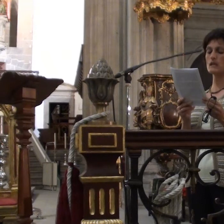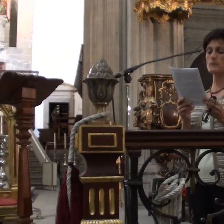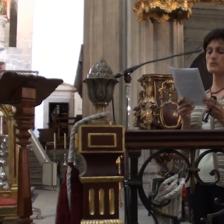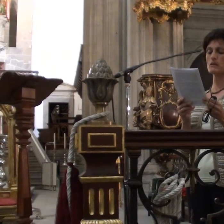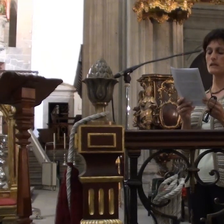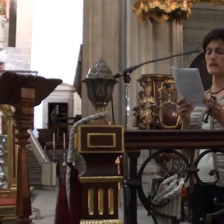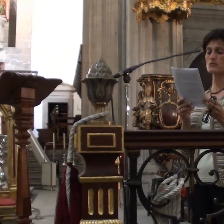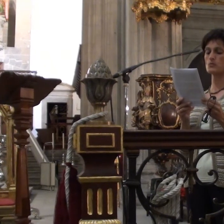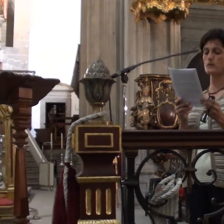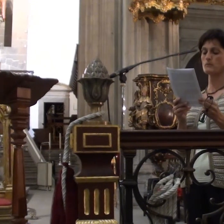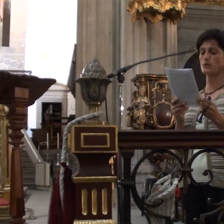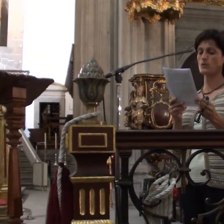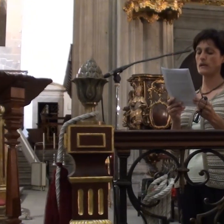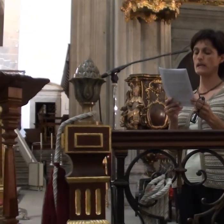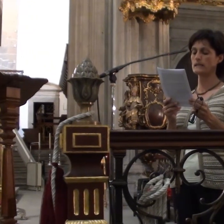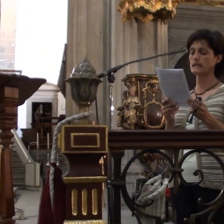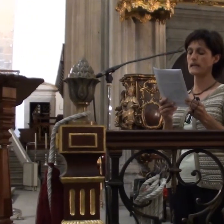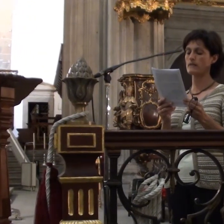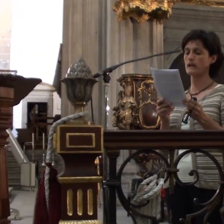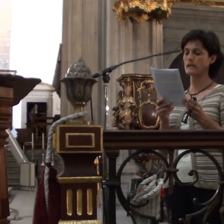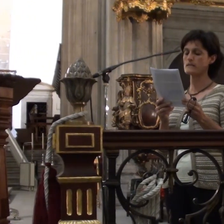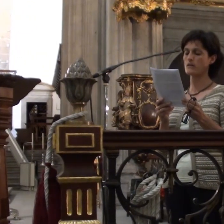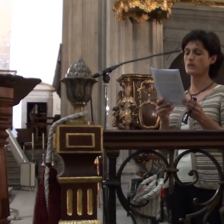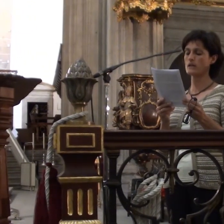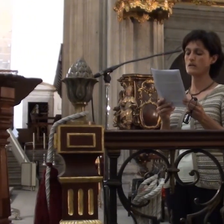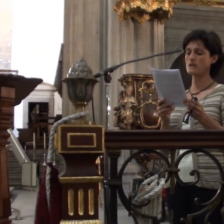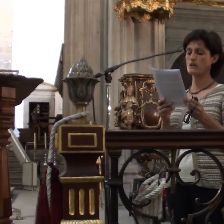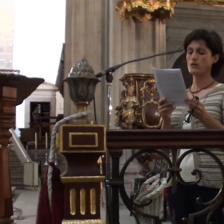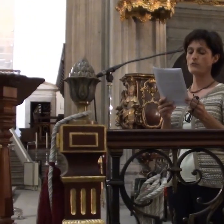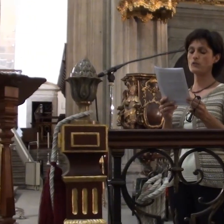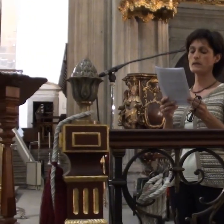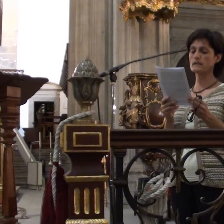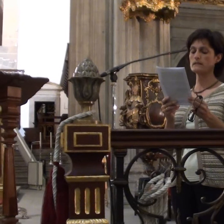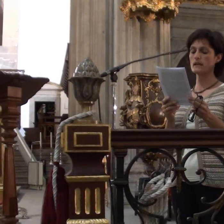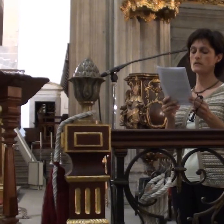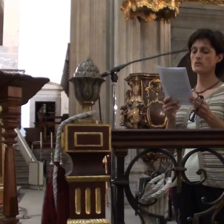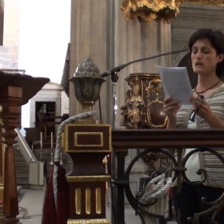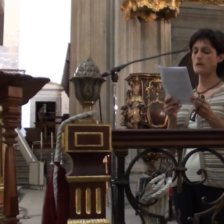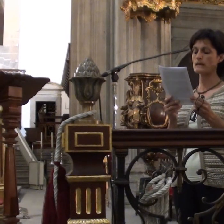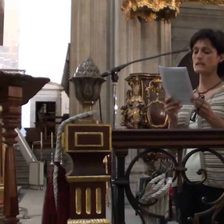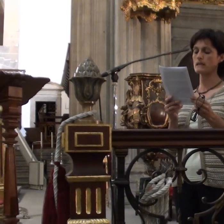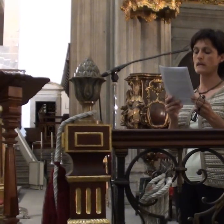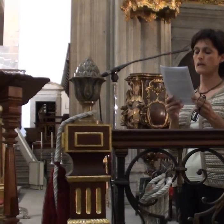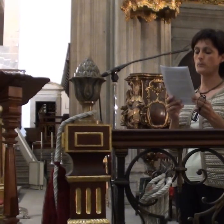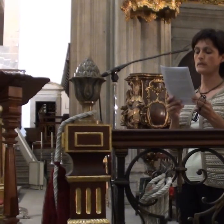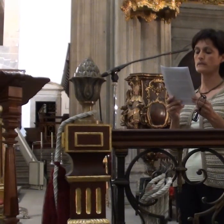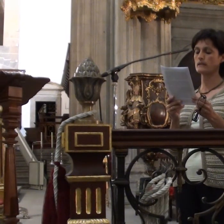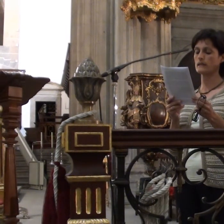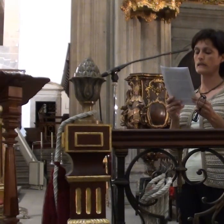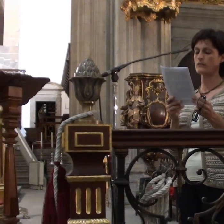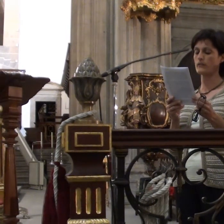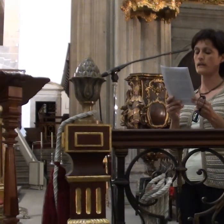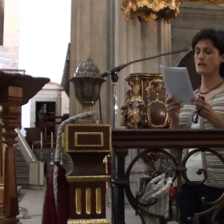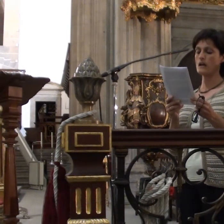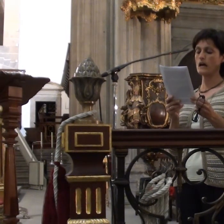promoviendo la responsabilidad de sus miembros en la tarea evangelizadora formen cristianos capaces de dar